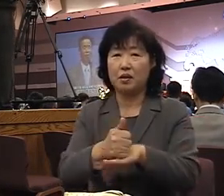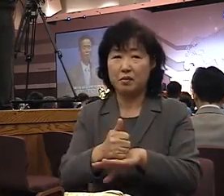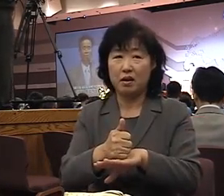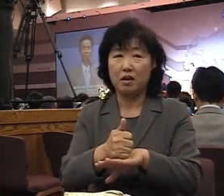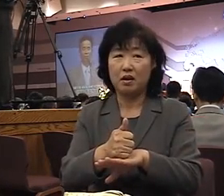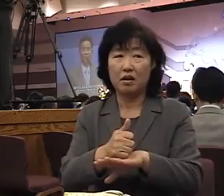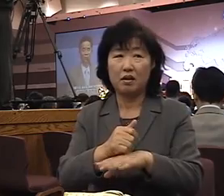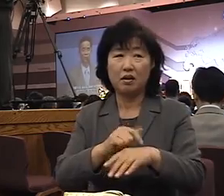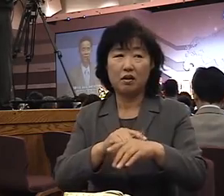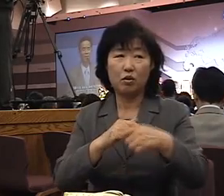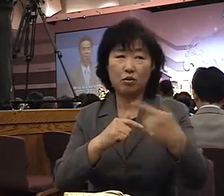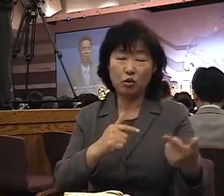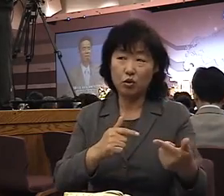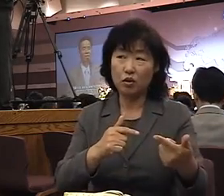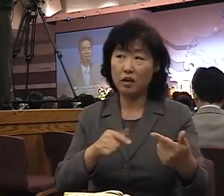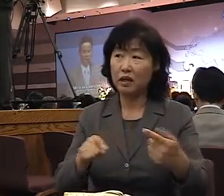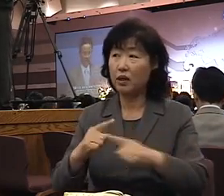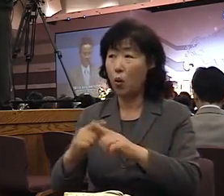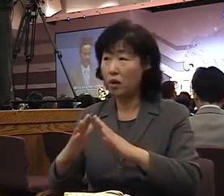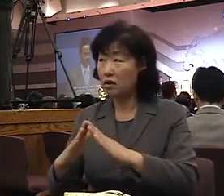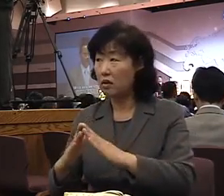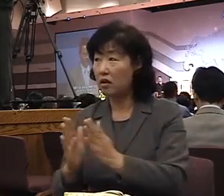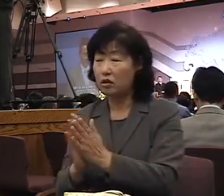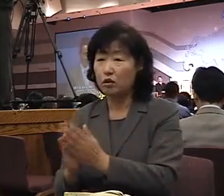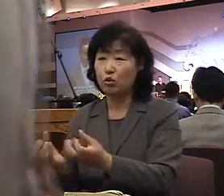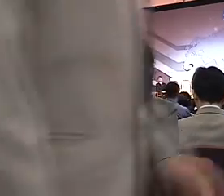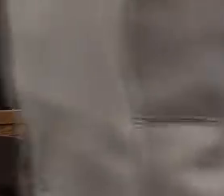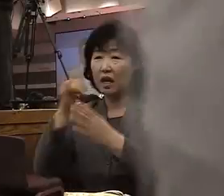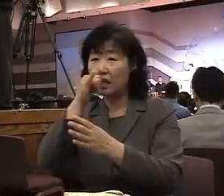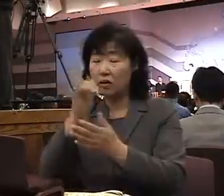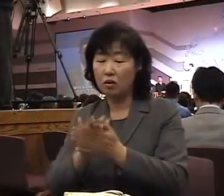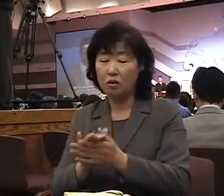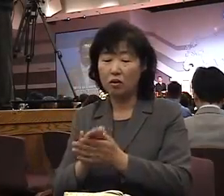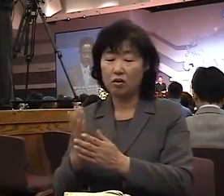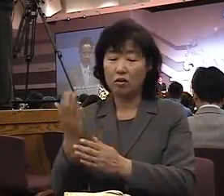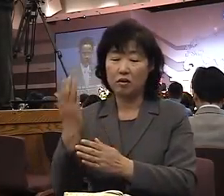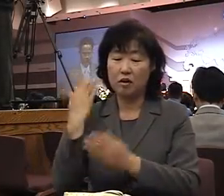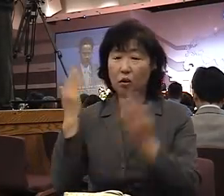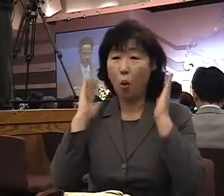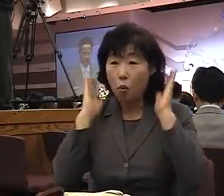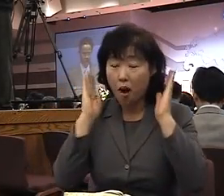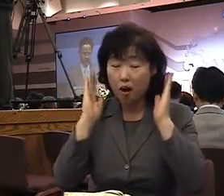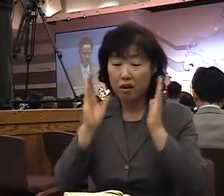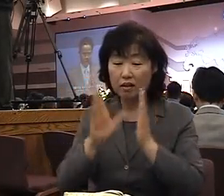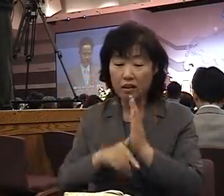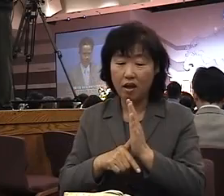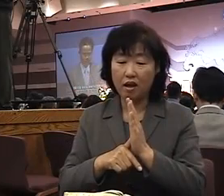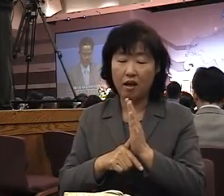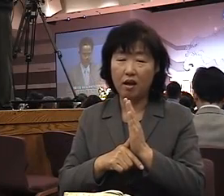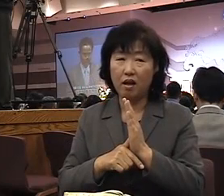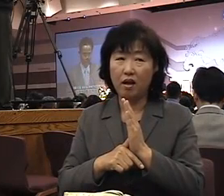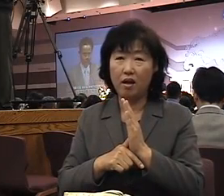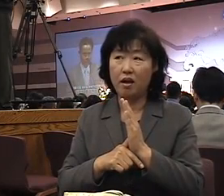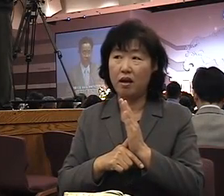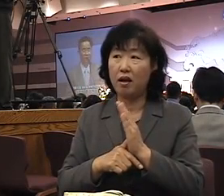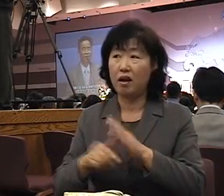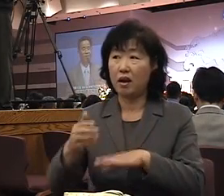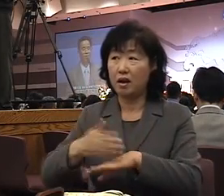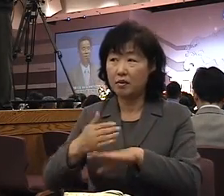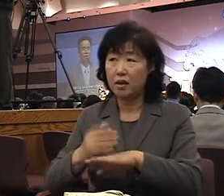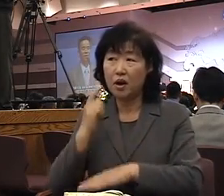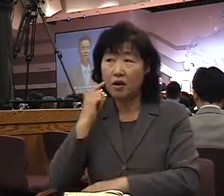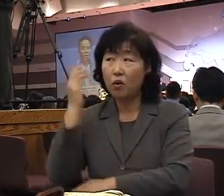저녁 7시 30분 본당에서 있습니다. 지난 학기 동안을 마무리하면서 하나님께 감사와 영광